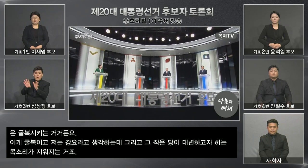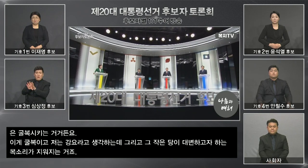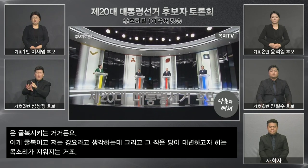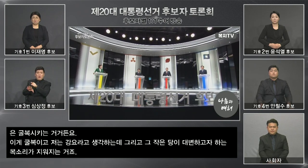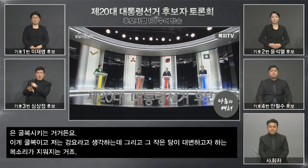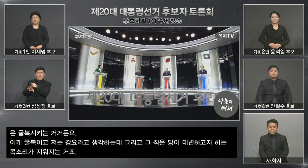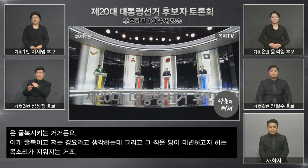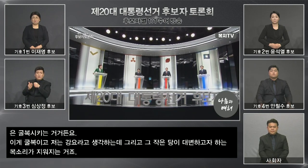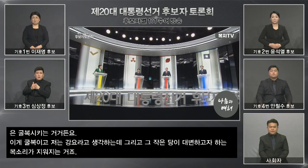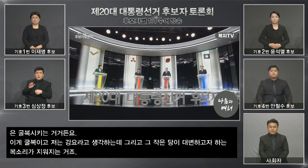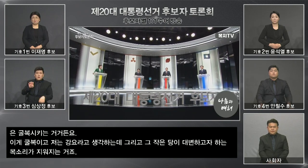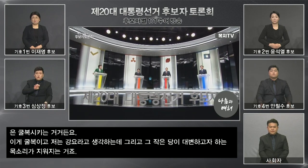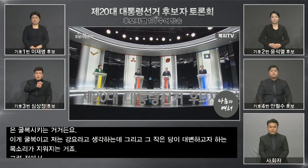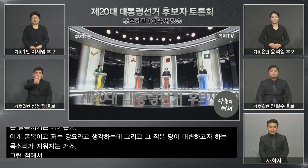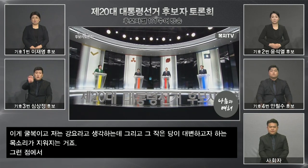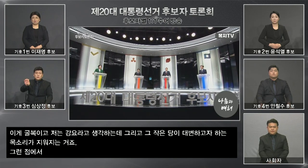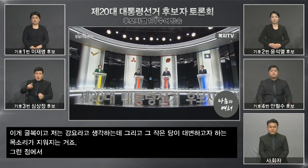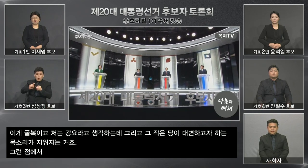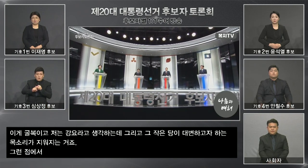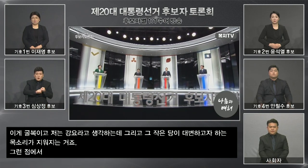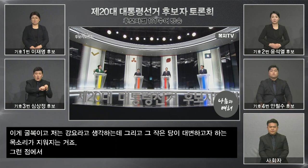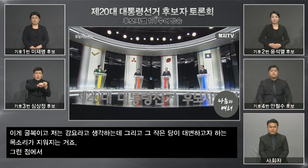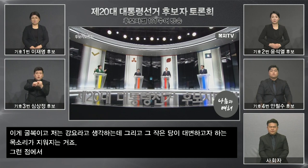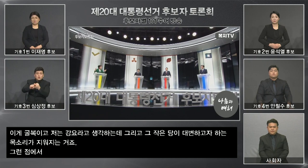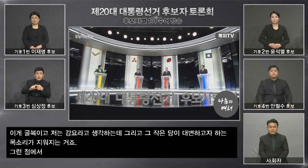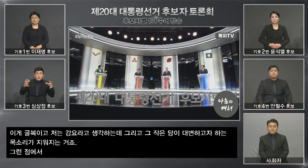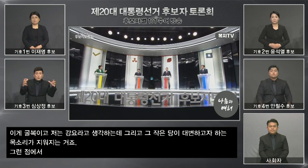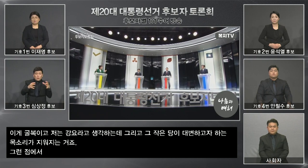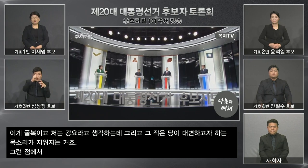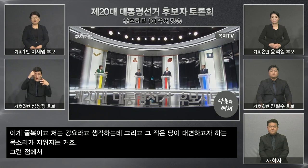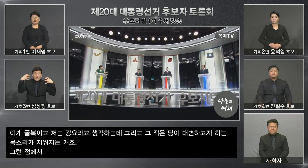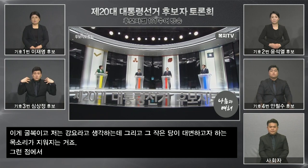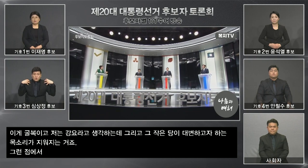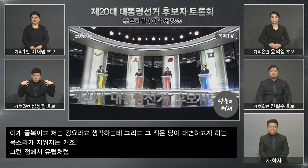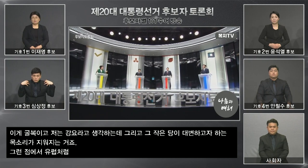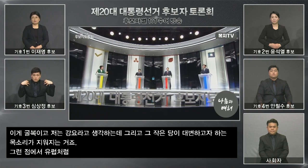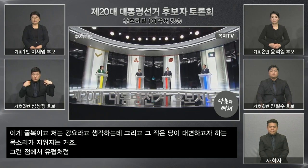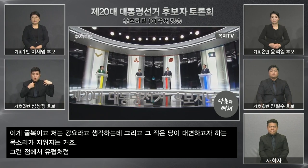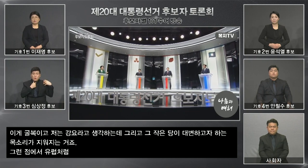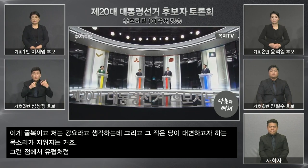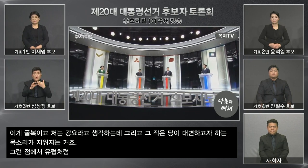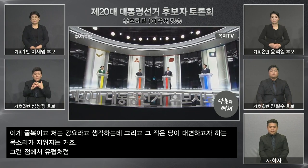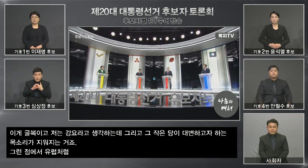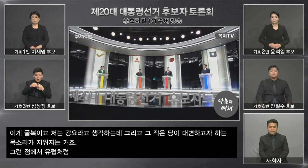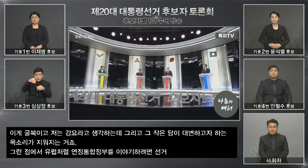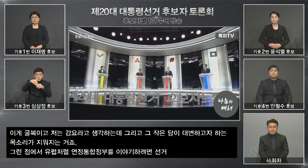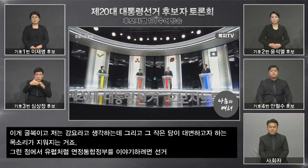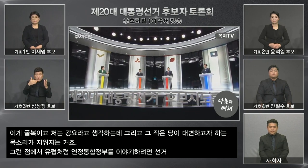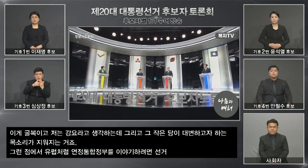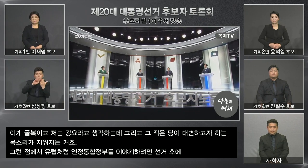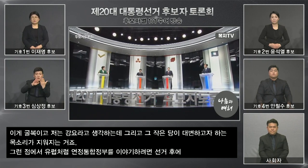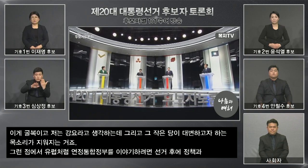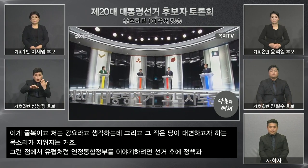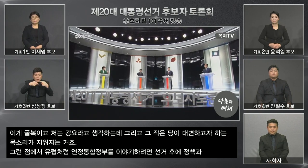연정 통합정부를 이야기를 하려면 선거 후에 정책과 비전을 가지고